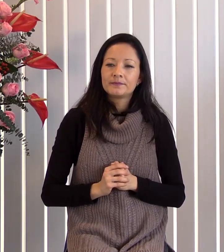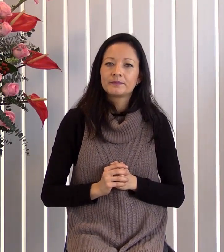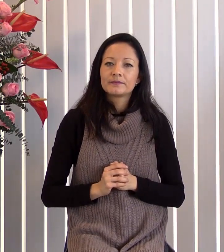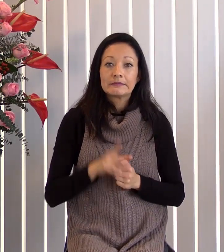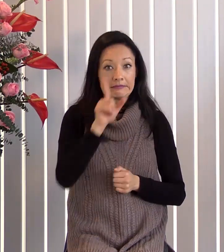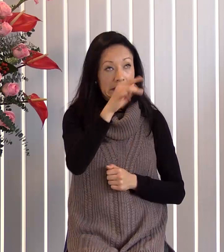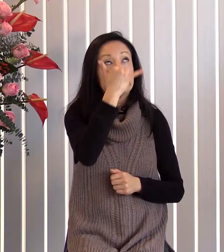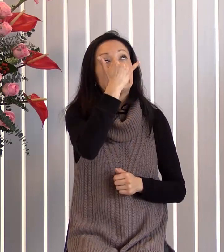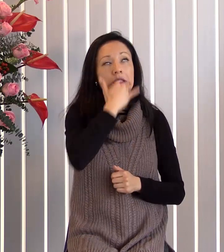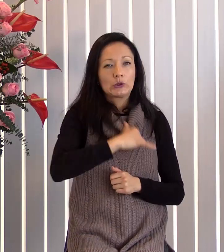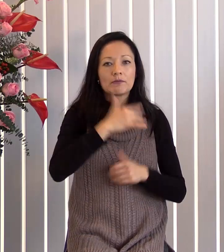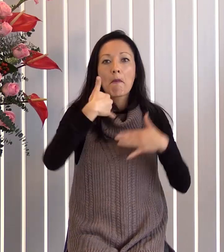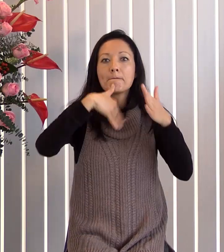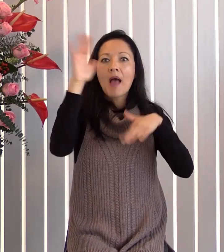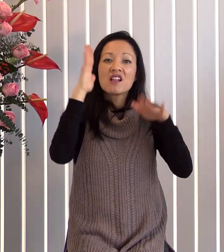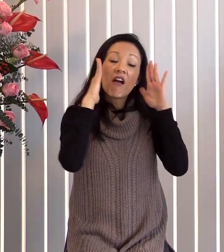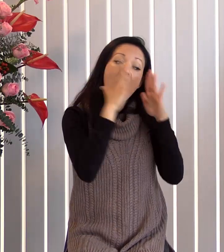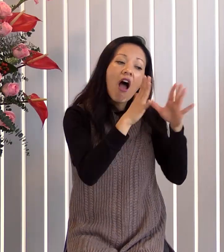Gran error.